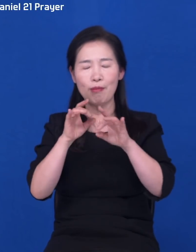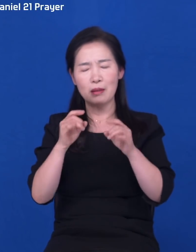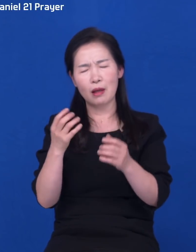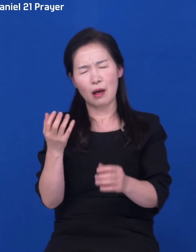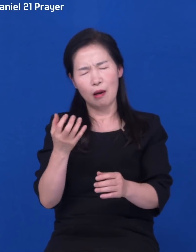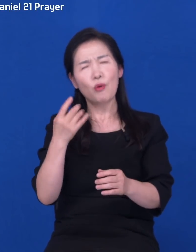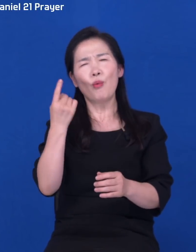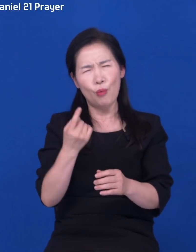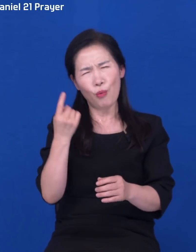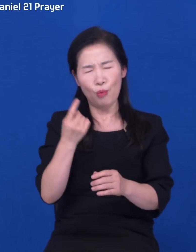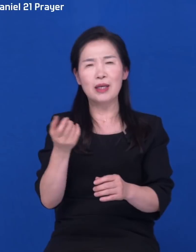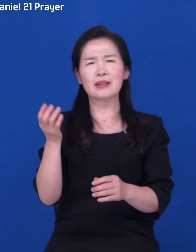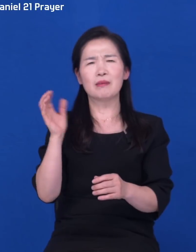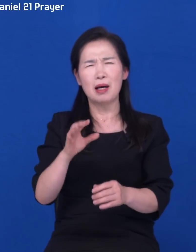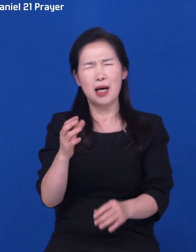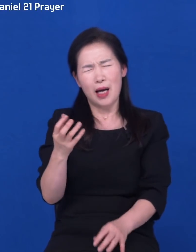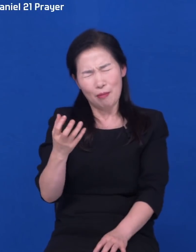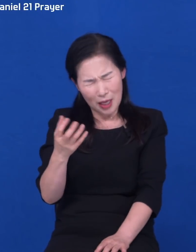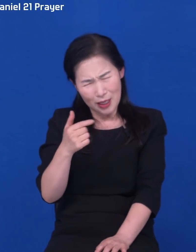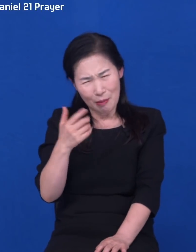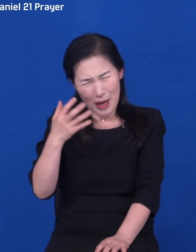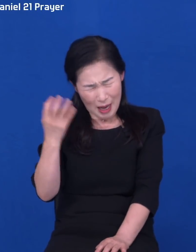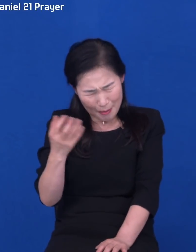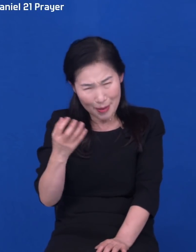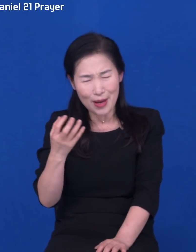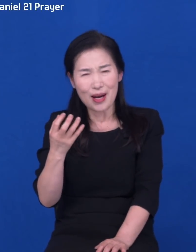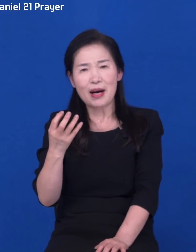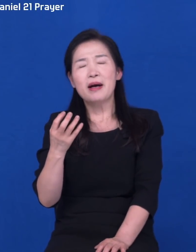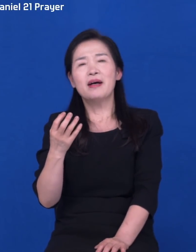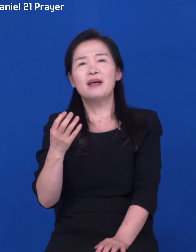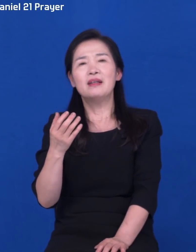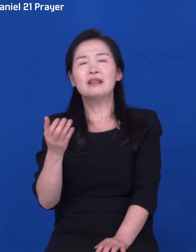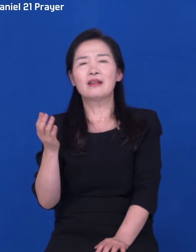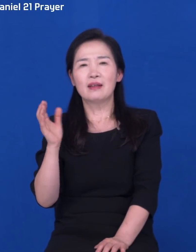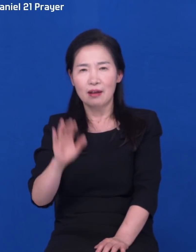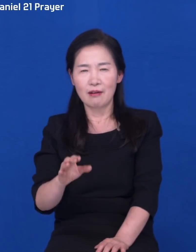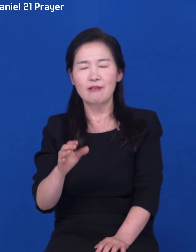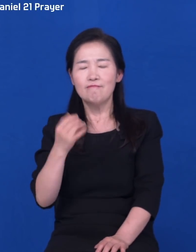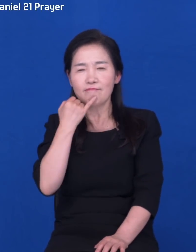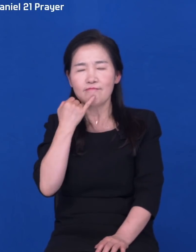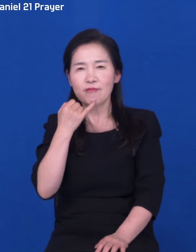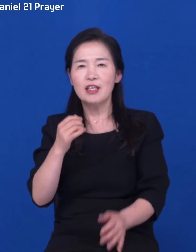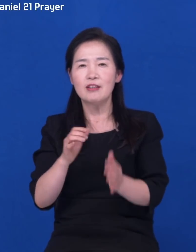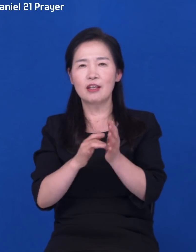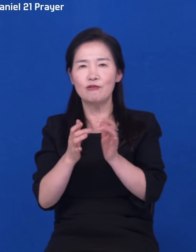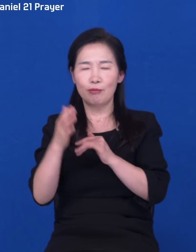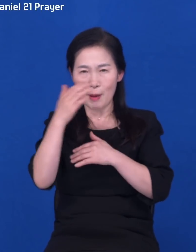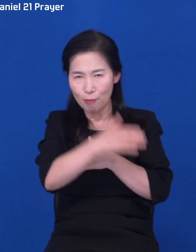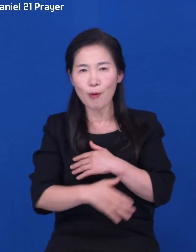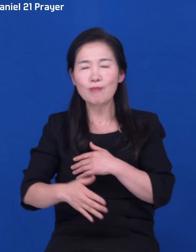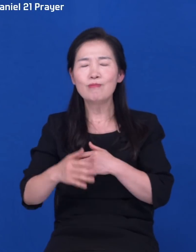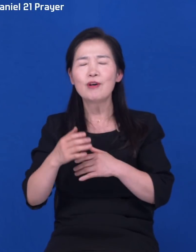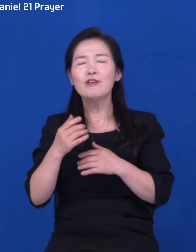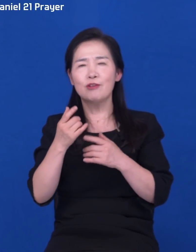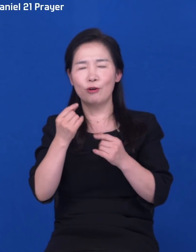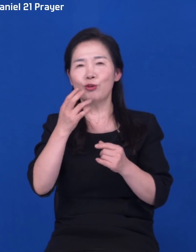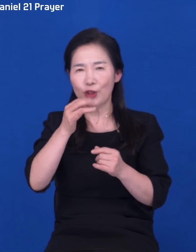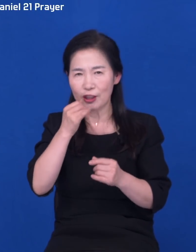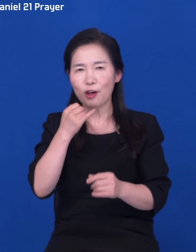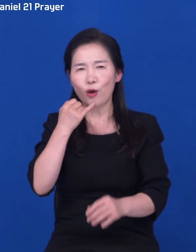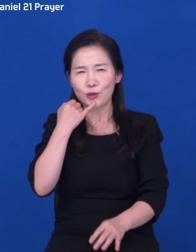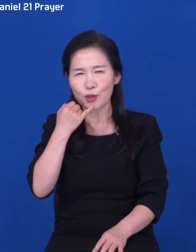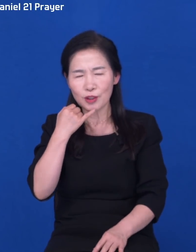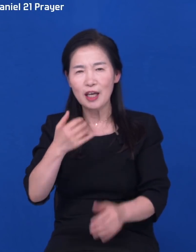없어요. 아파, 너무 아파. 하지만 이거는 예수님 몸이야. 그래도 돼, 그럴 수 있어, 괜찮아 하고